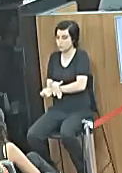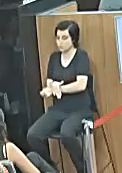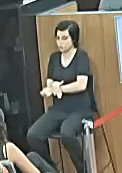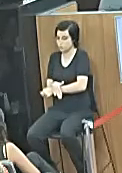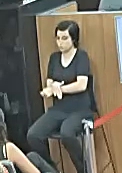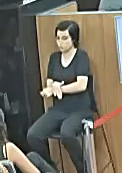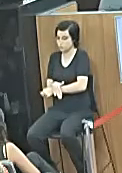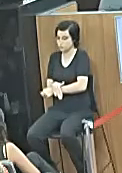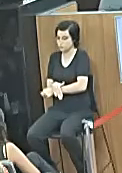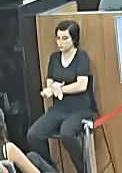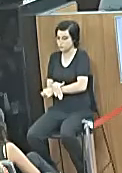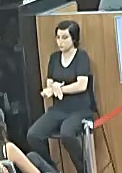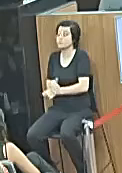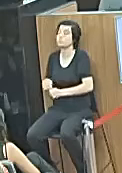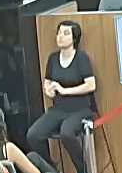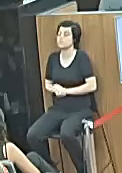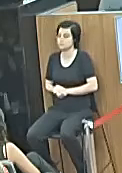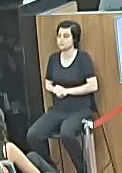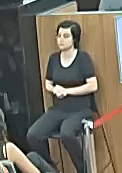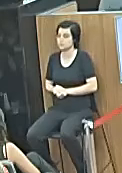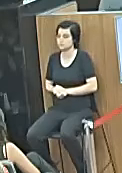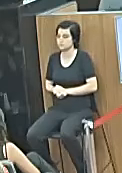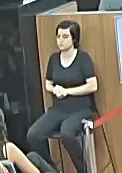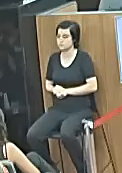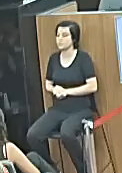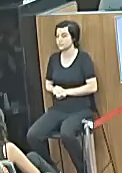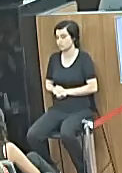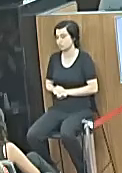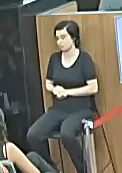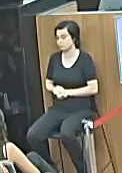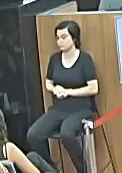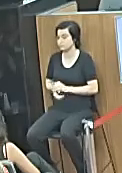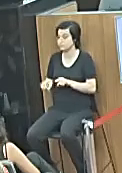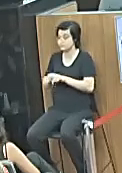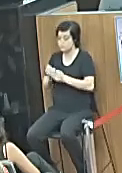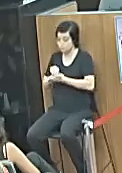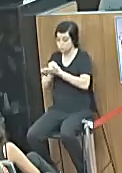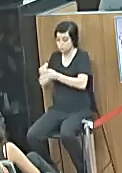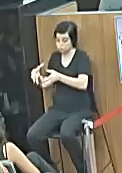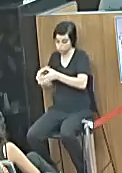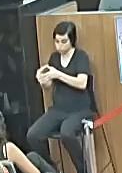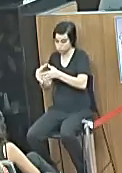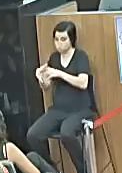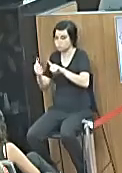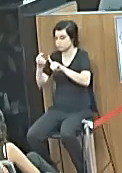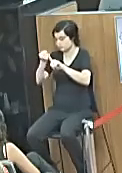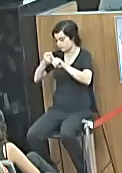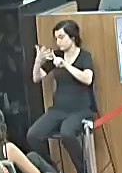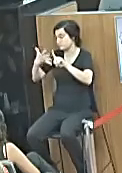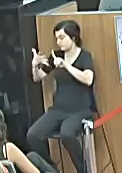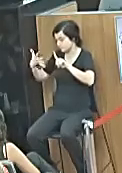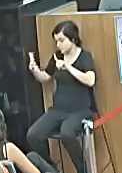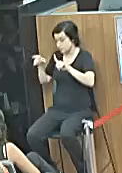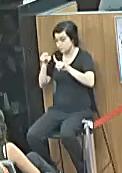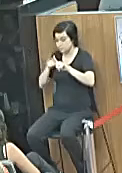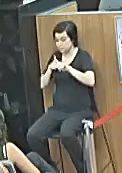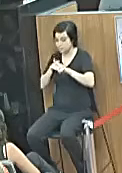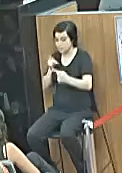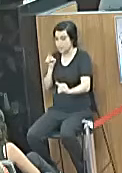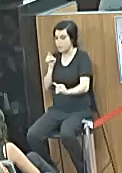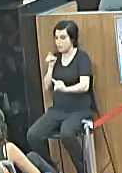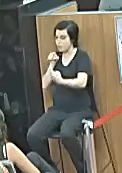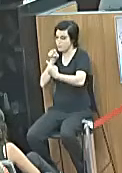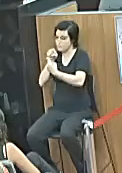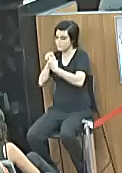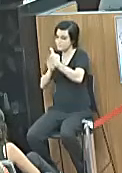instância de participação e inclusão social da população lgbt e conselho estadual de políticas para a população